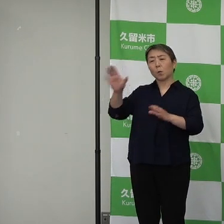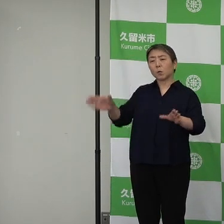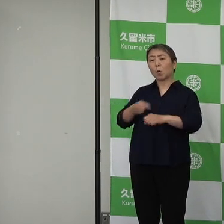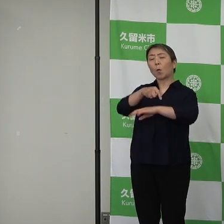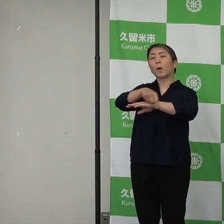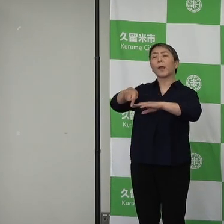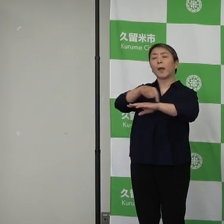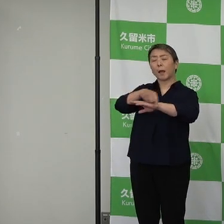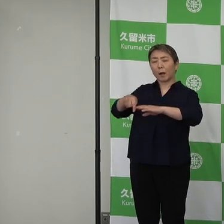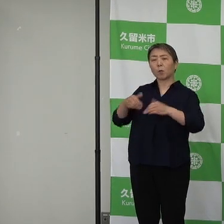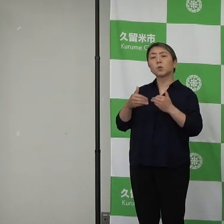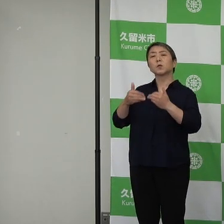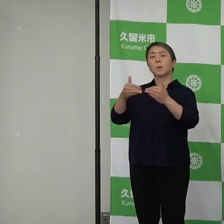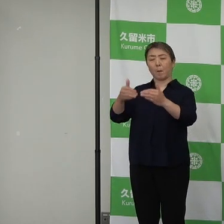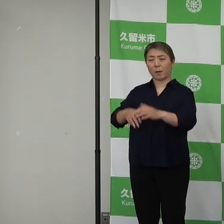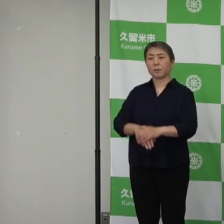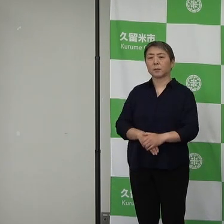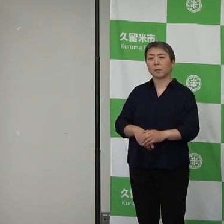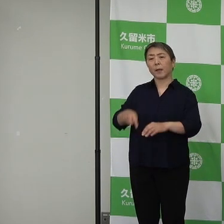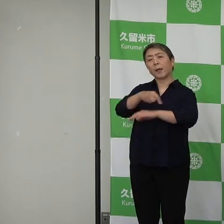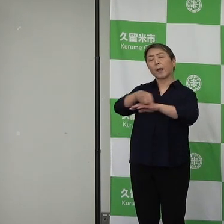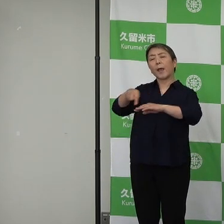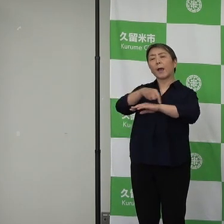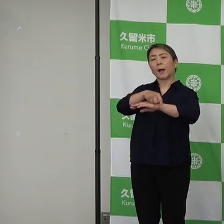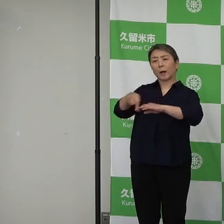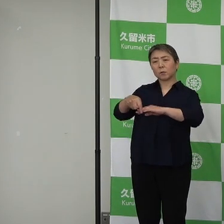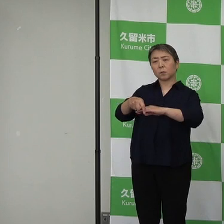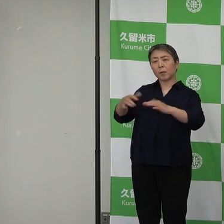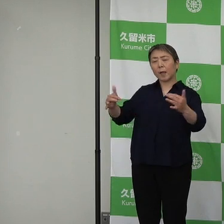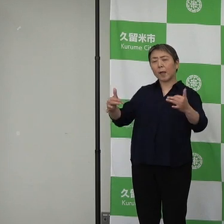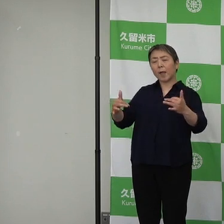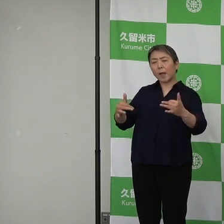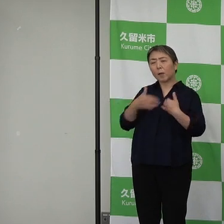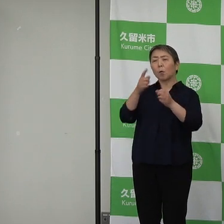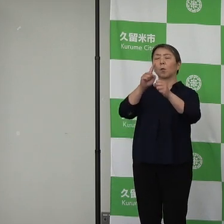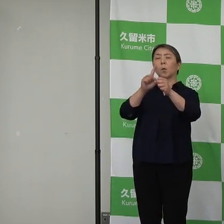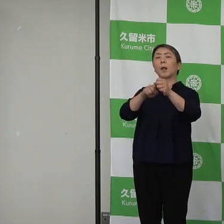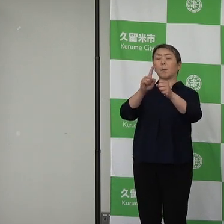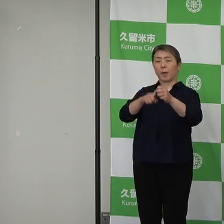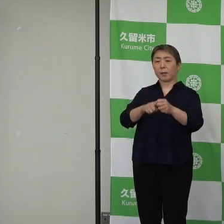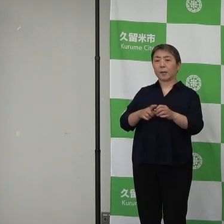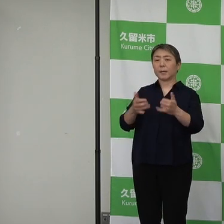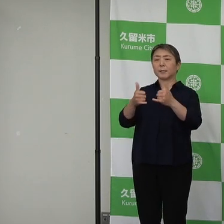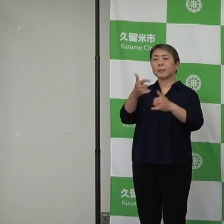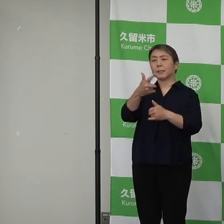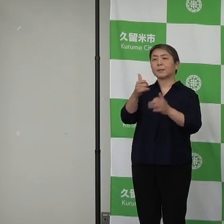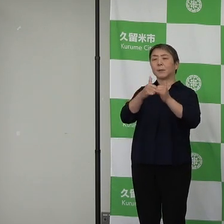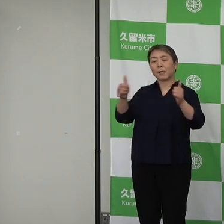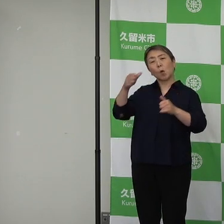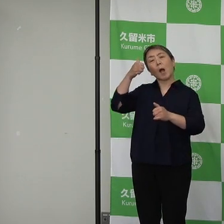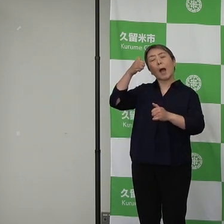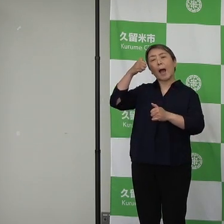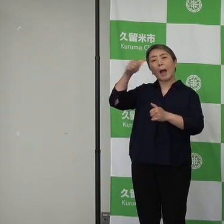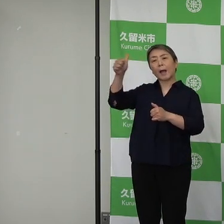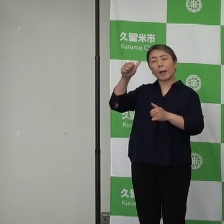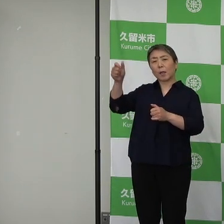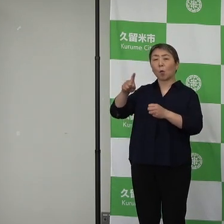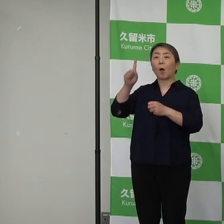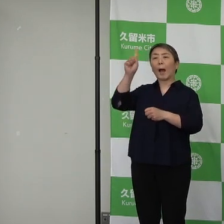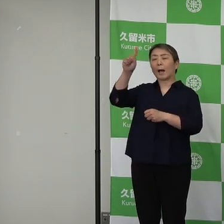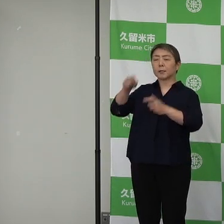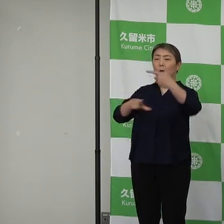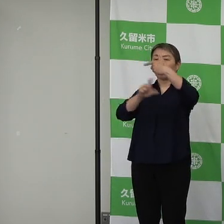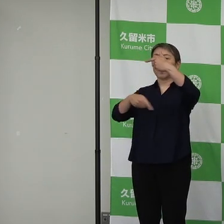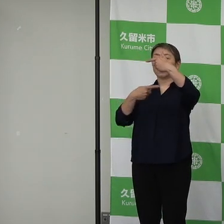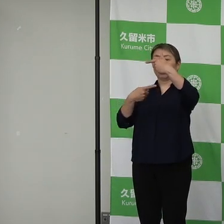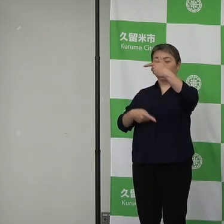画の策定をしてまいります。計画に反映させるため、 市民のアンケートを、明日6